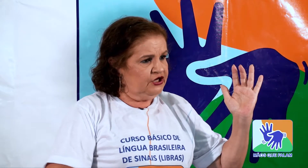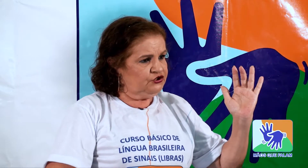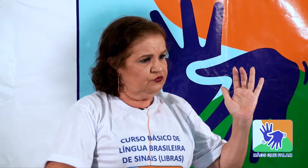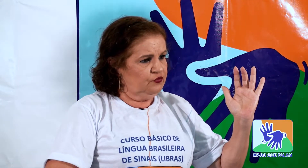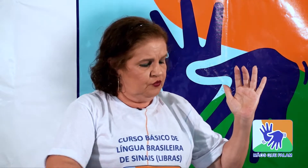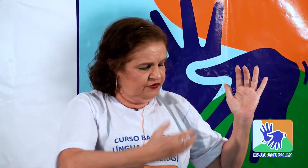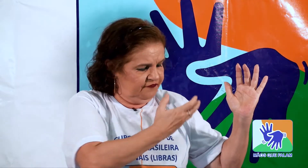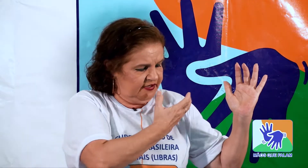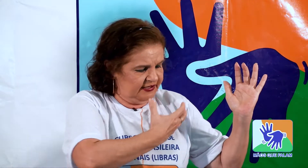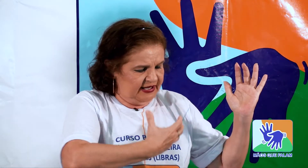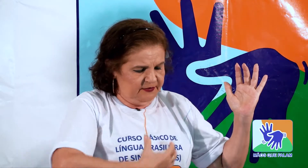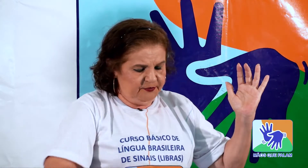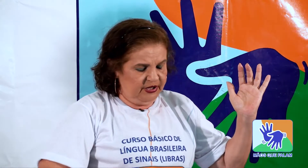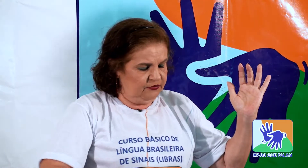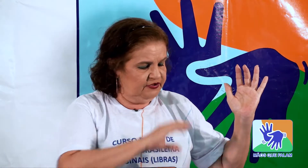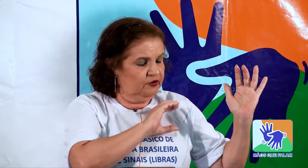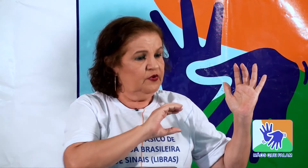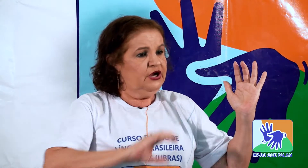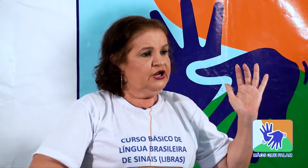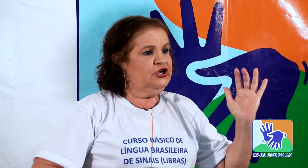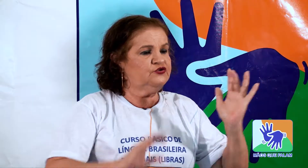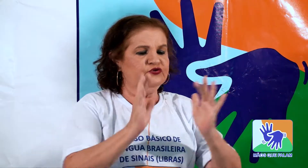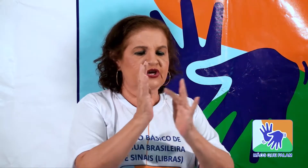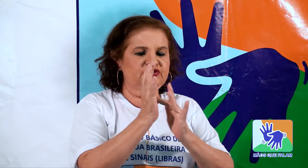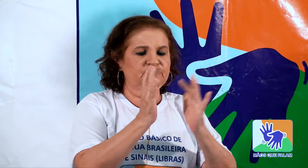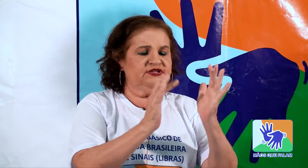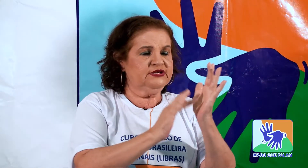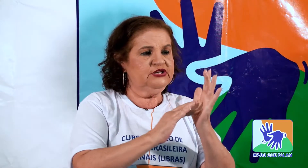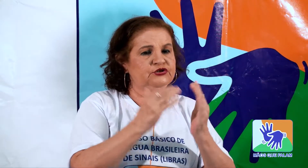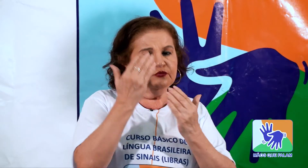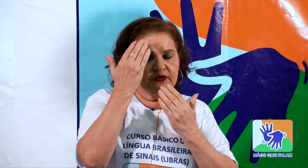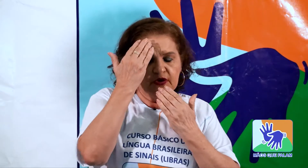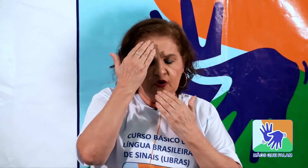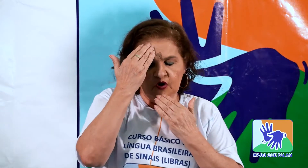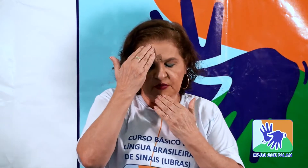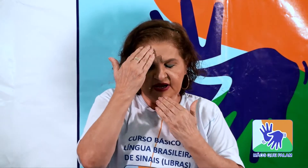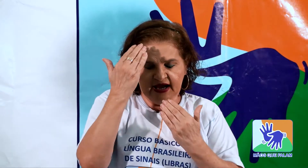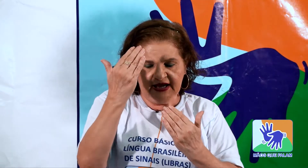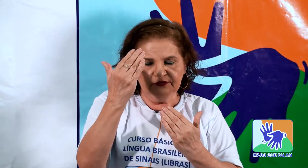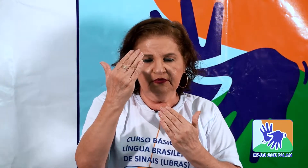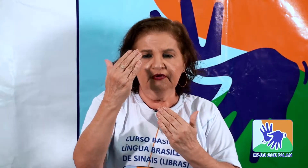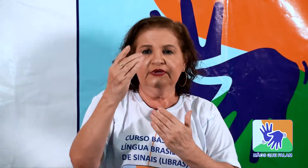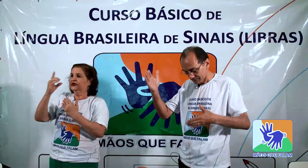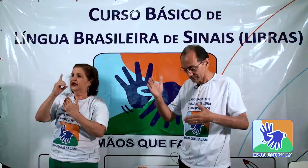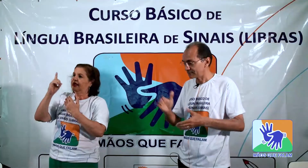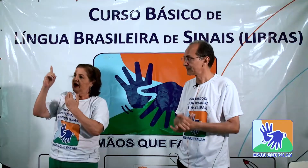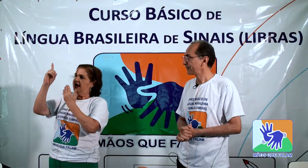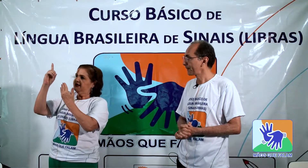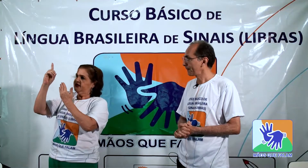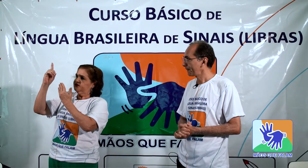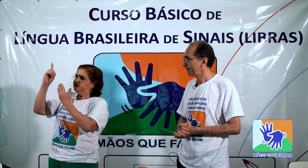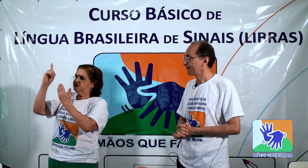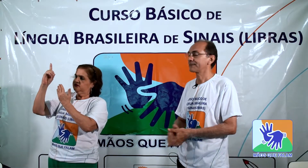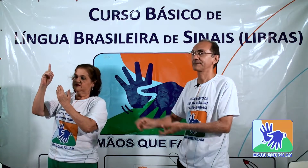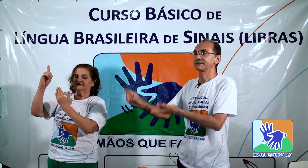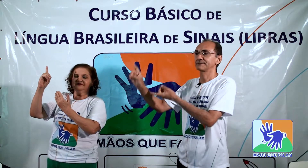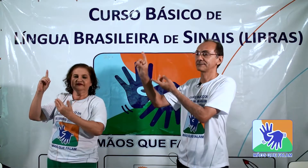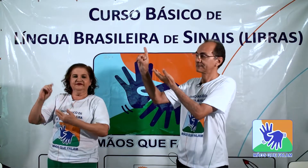Cristo, onde fica aquele pano. Então, Cristo, Jesus Cristo, obrigado, né, a Deus.